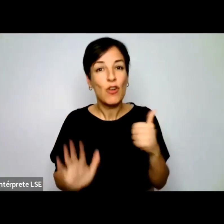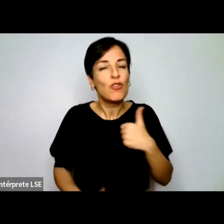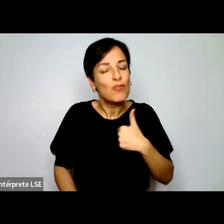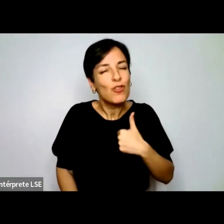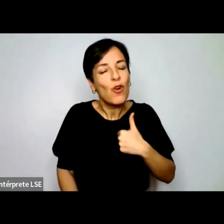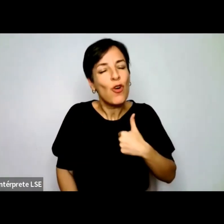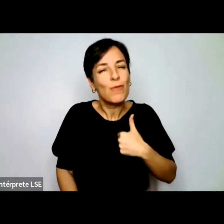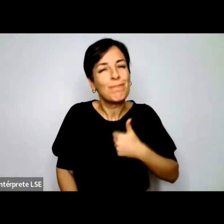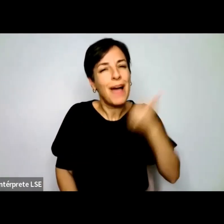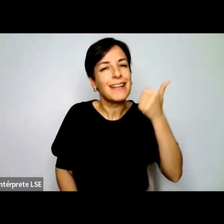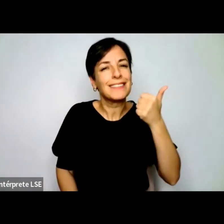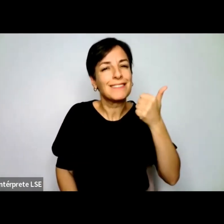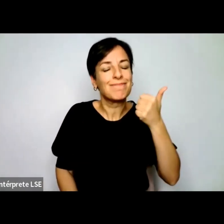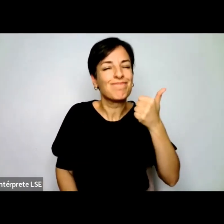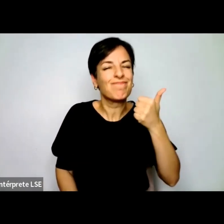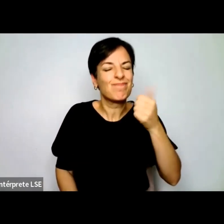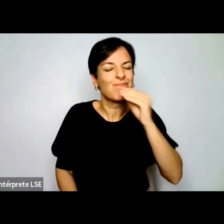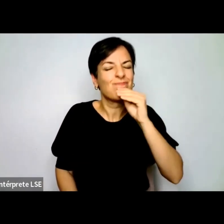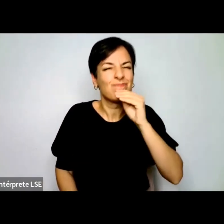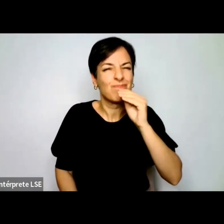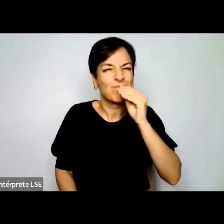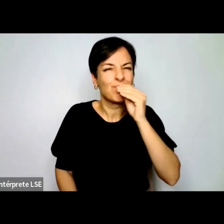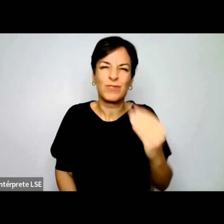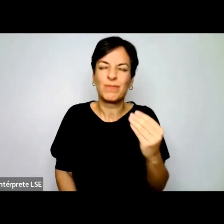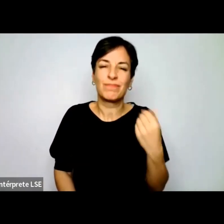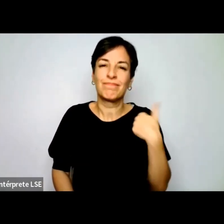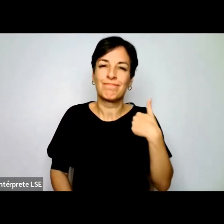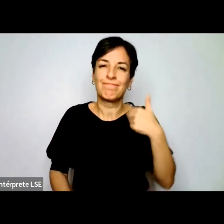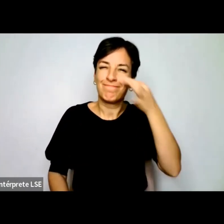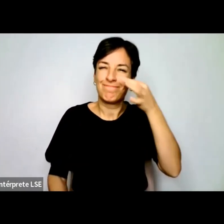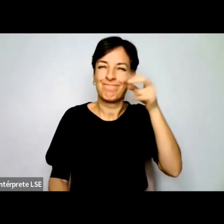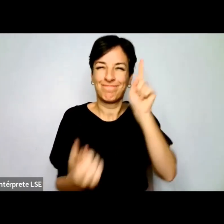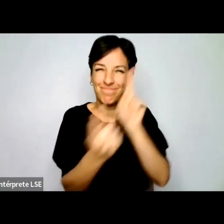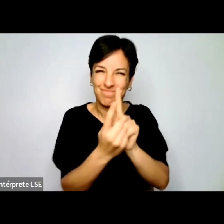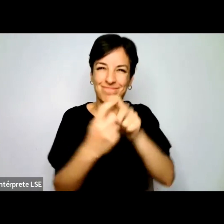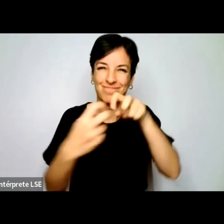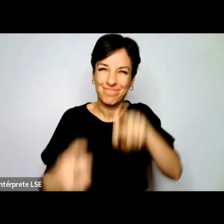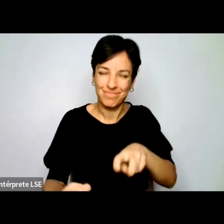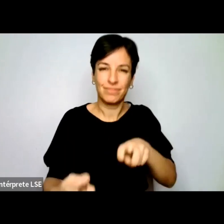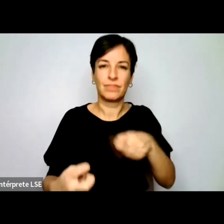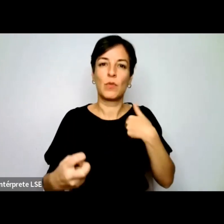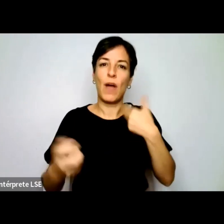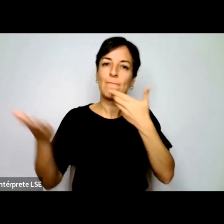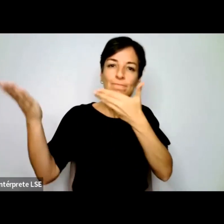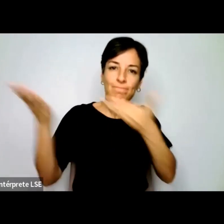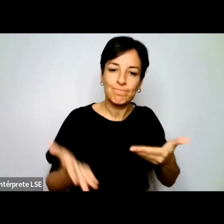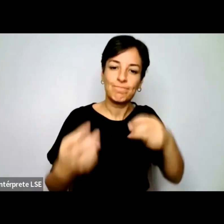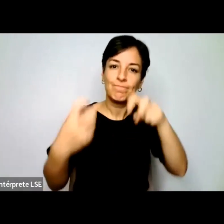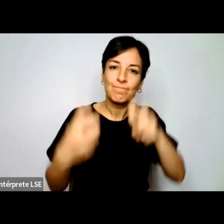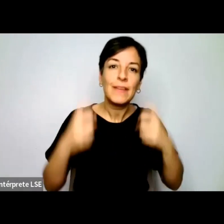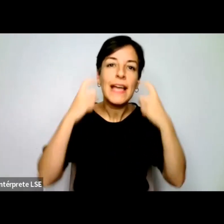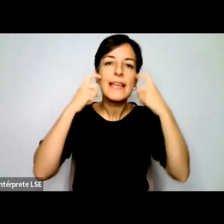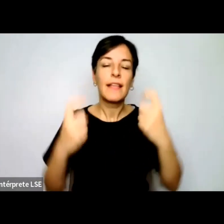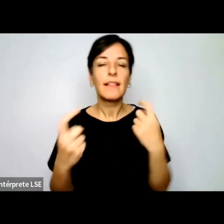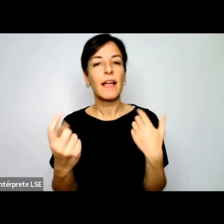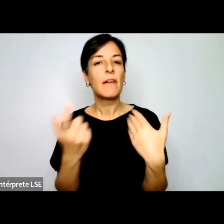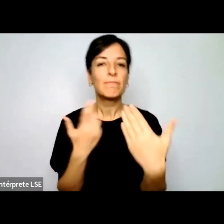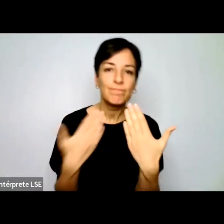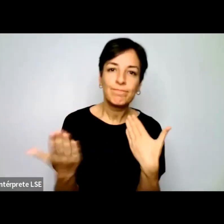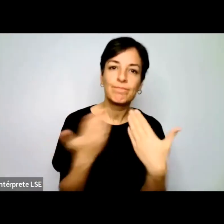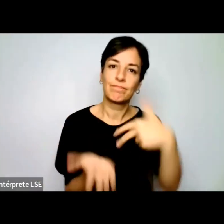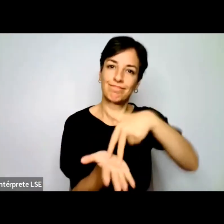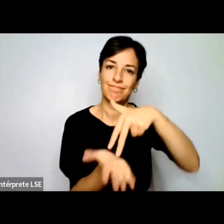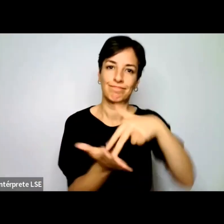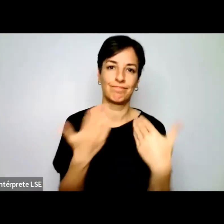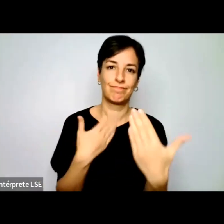más partidaria de una presencialidad, invitar a la otra parte y bueno, pues intentar el diálogo y